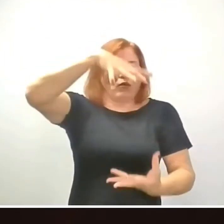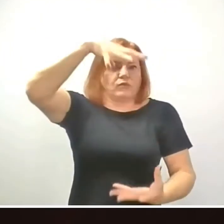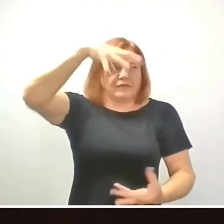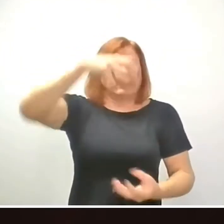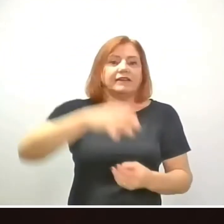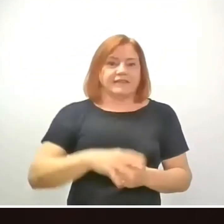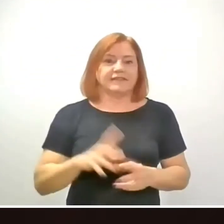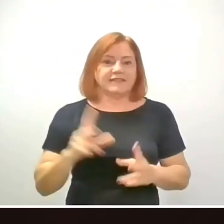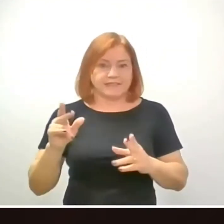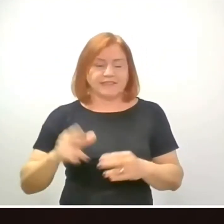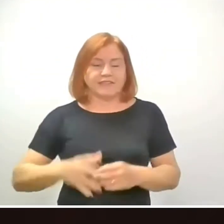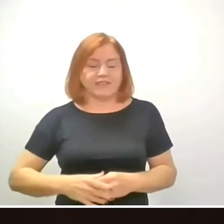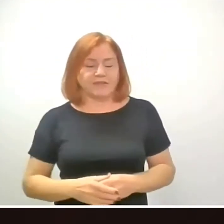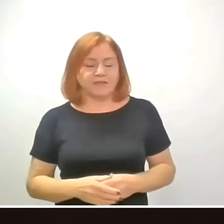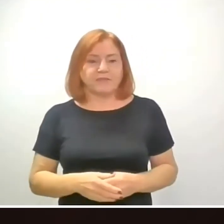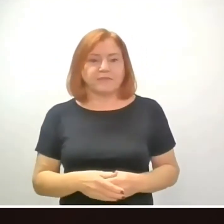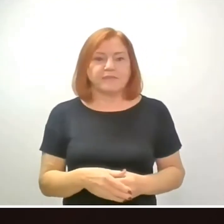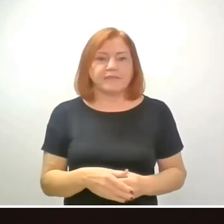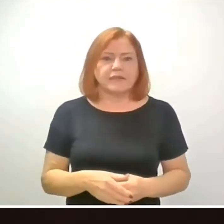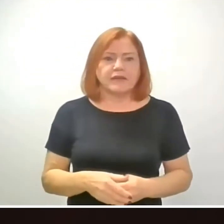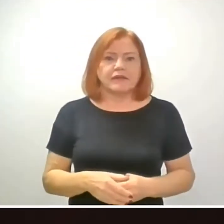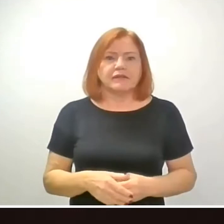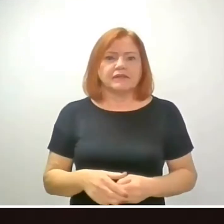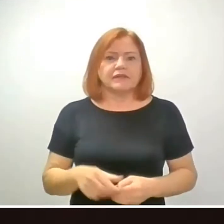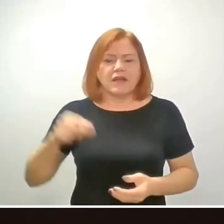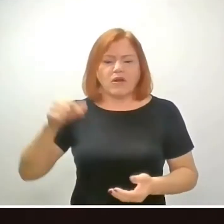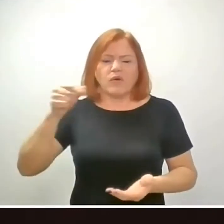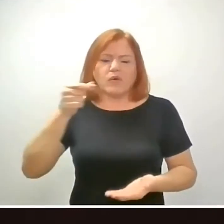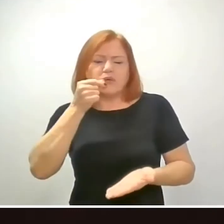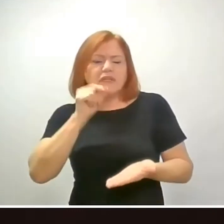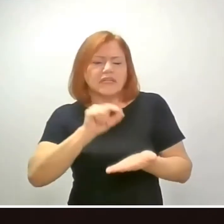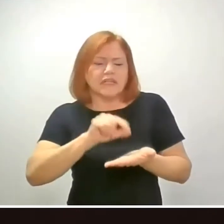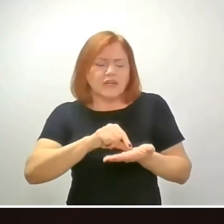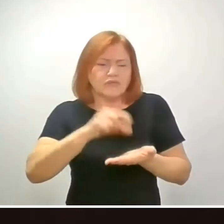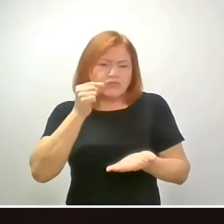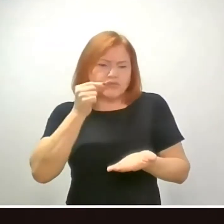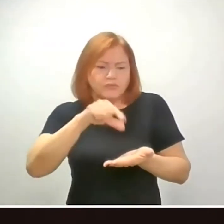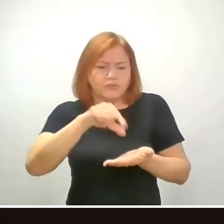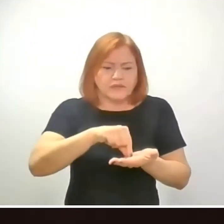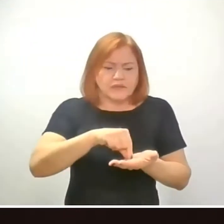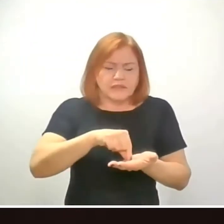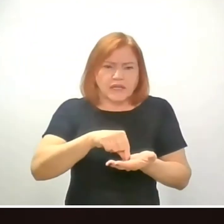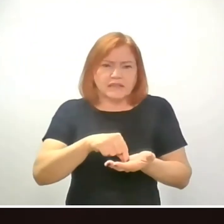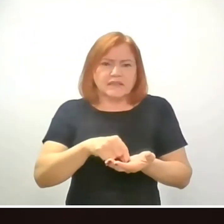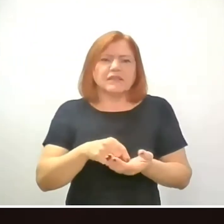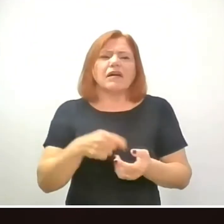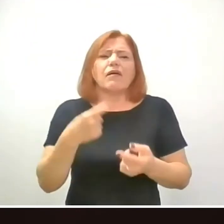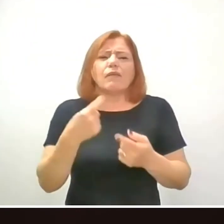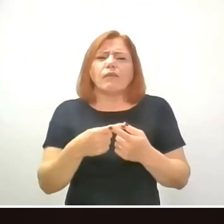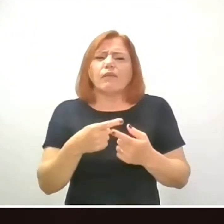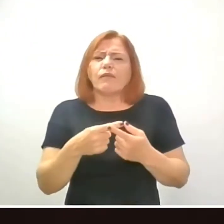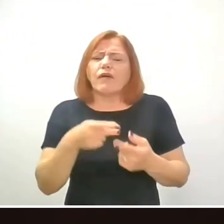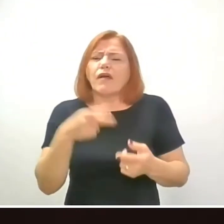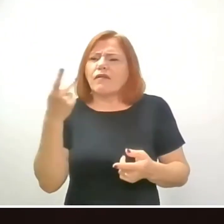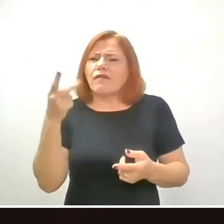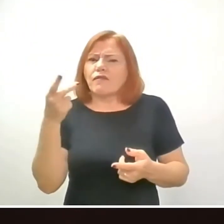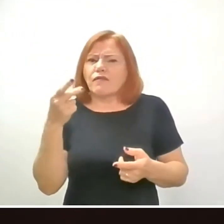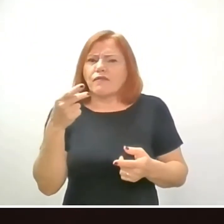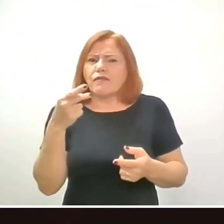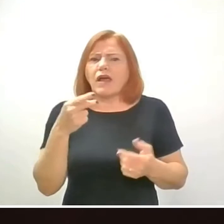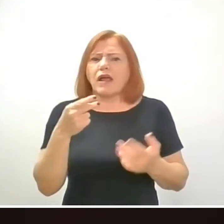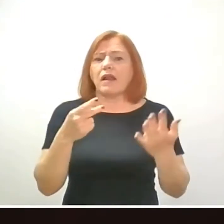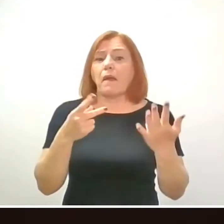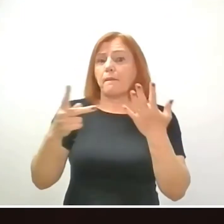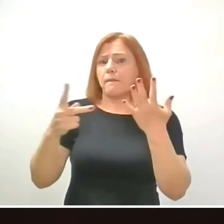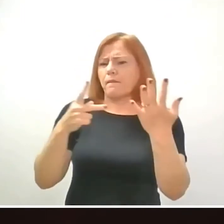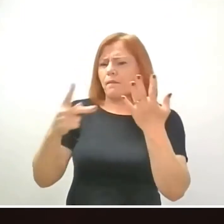parábola anterior. A igreja deve produzir alimento aos homens. Na parábola anterior, mostarda, que